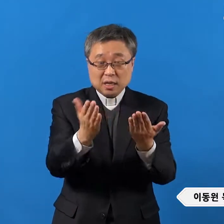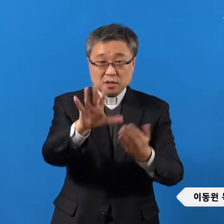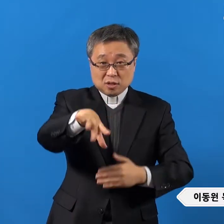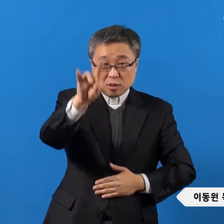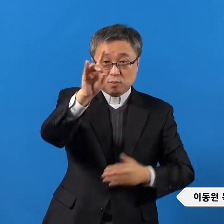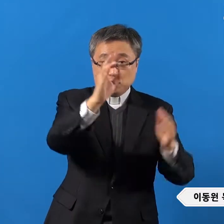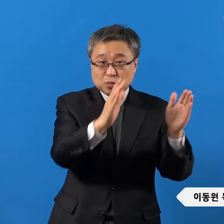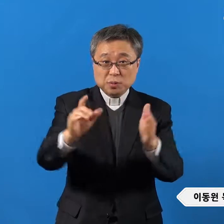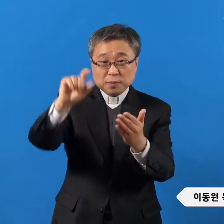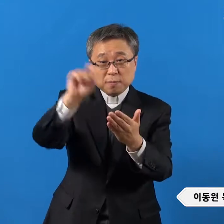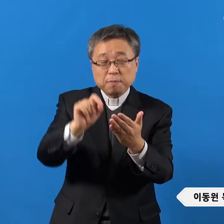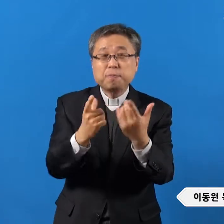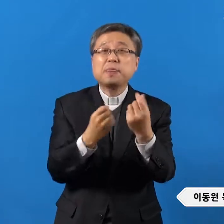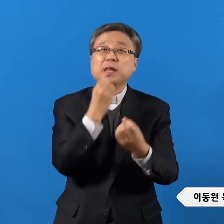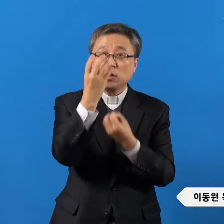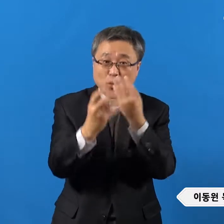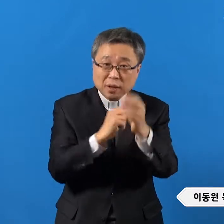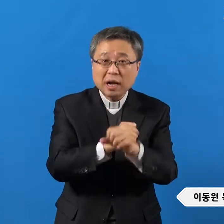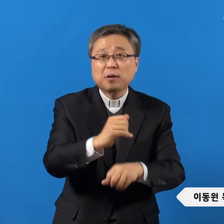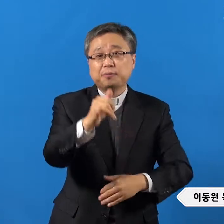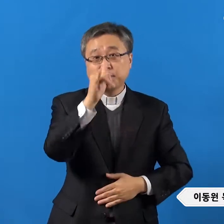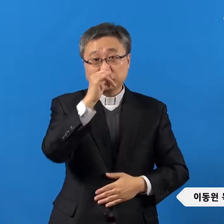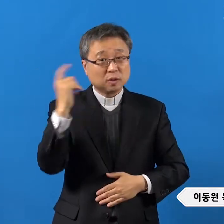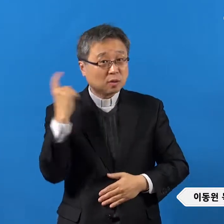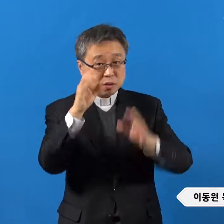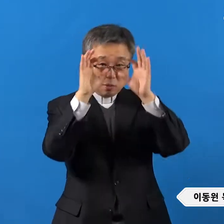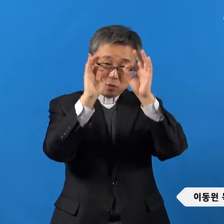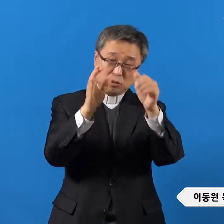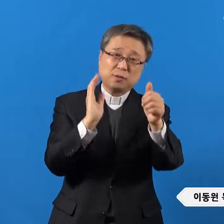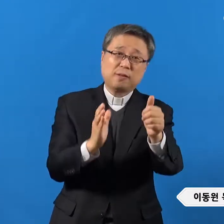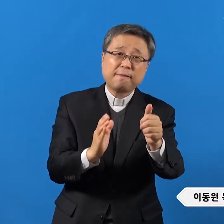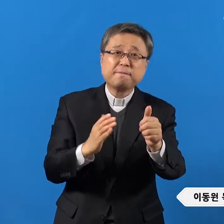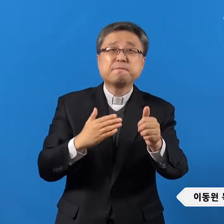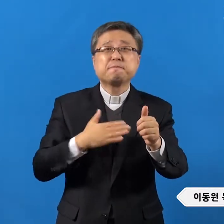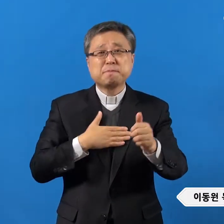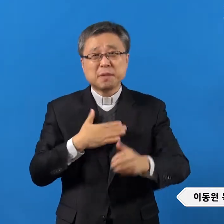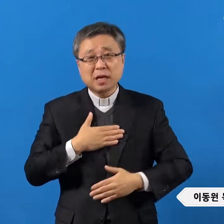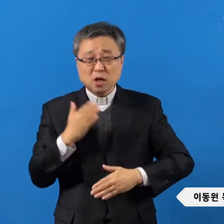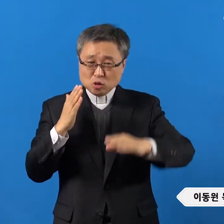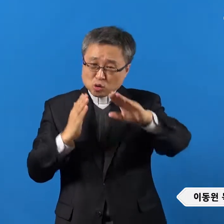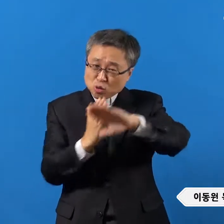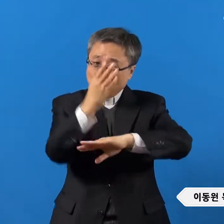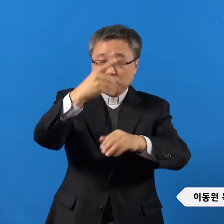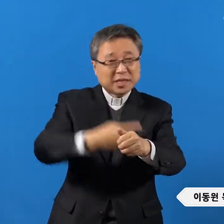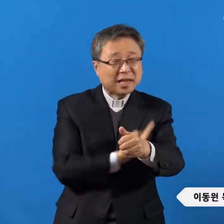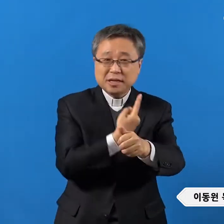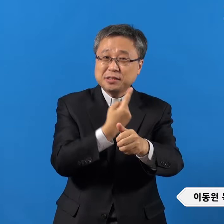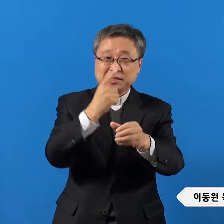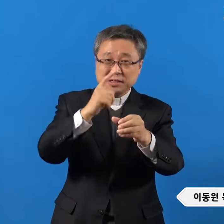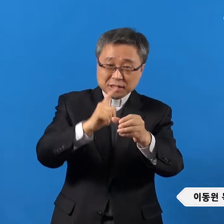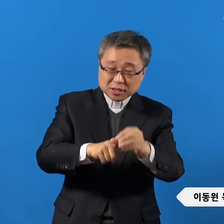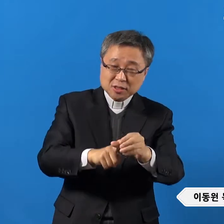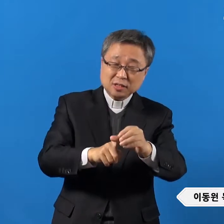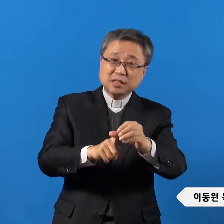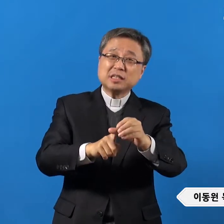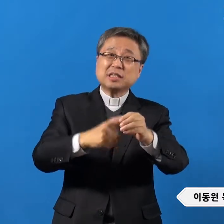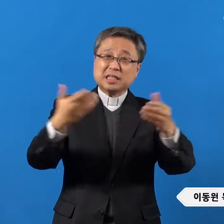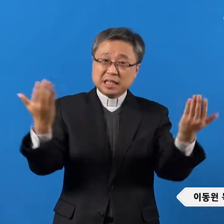그는 이런 고백을 하고 있습니다. 들어보십시오. 나는 초자연적 차원과 그 권능을